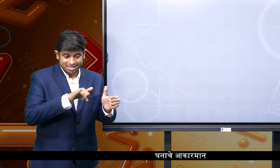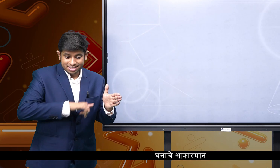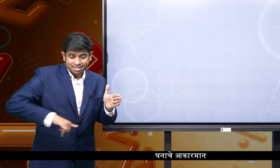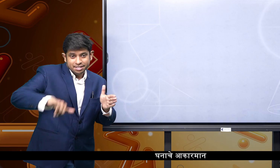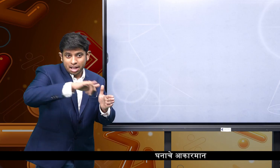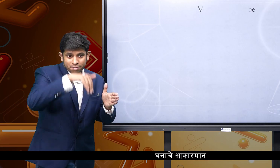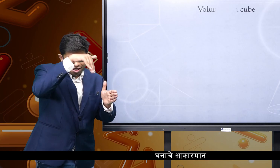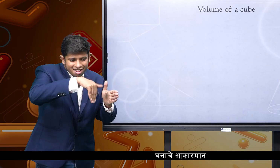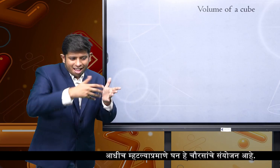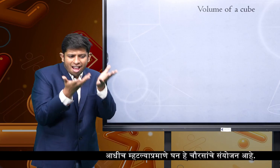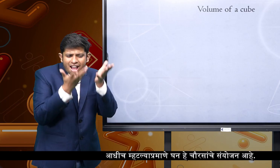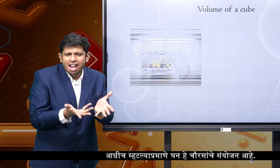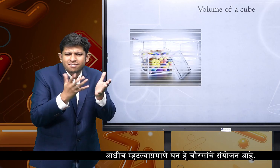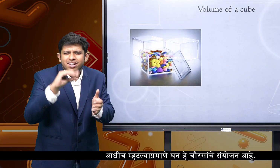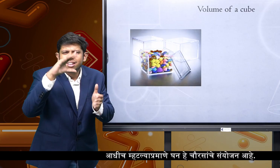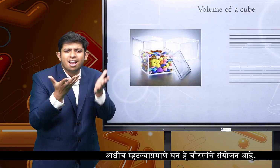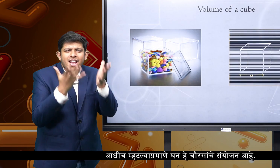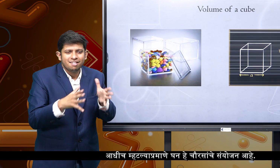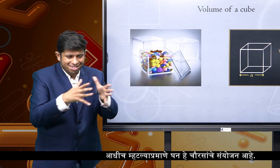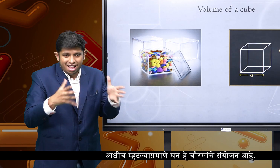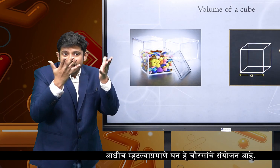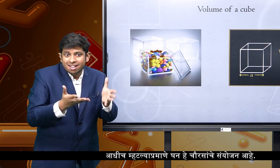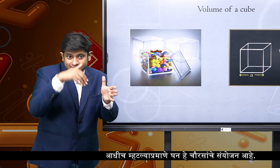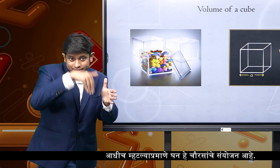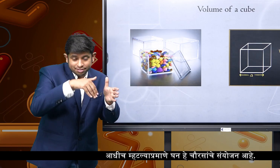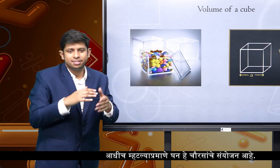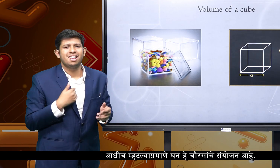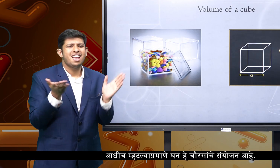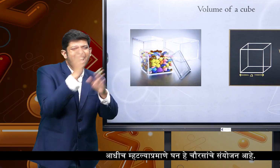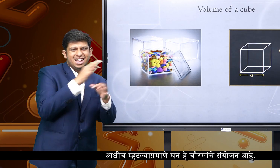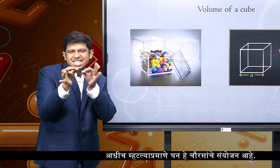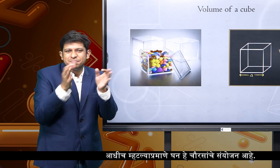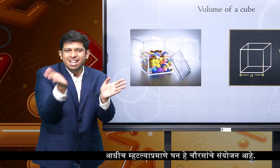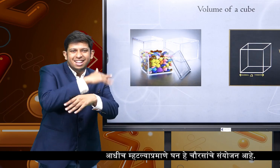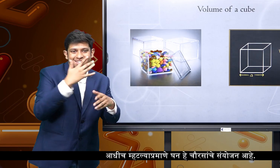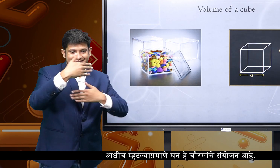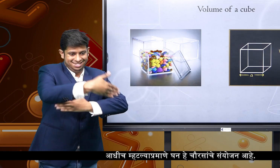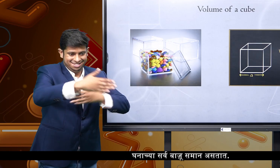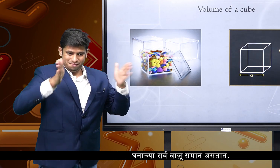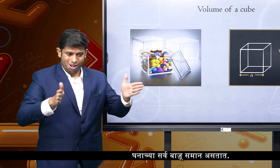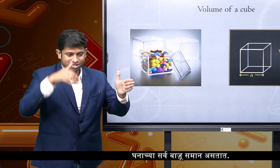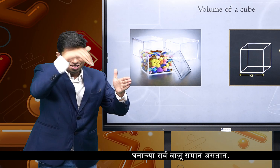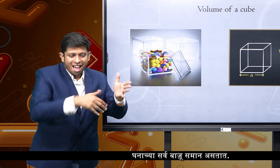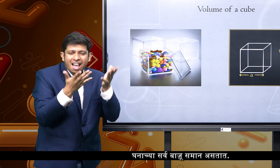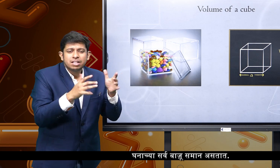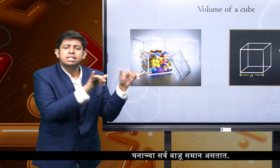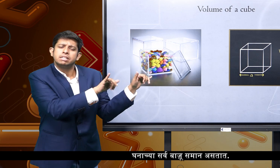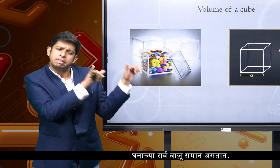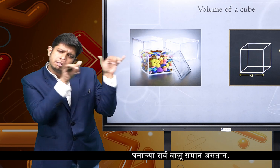घनाचे आकारमान. आधीच म्हटल्याप्रमाणे घन हे चौरसांचे संयोजन आहे. घनाच्या सर्व बाजू समान